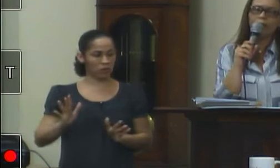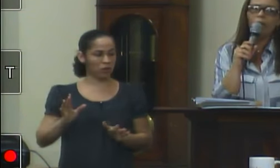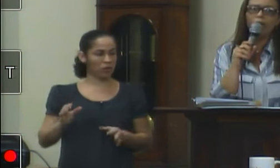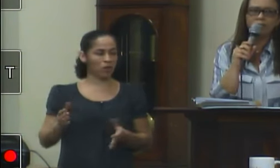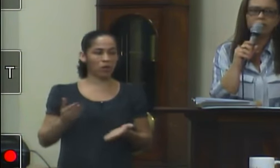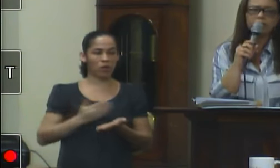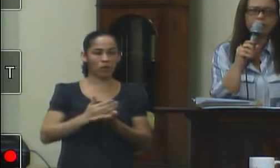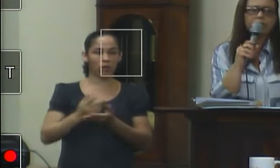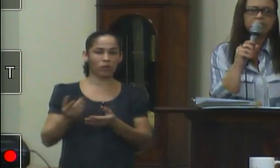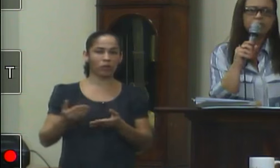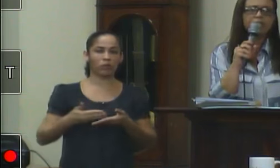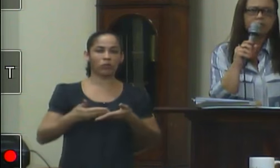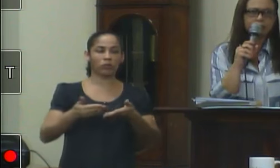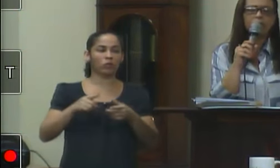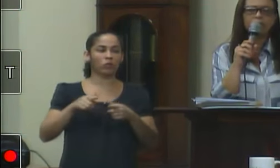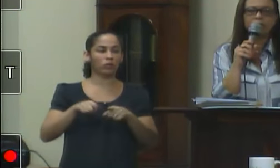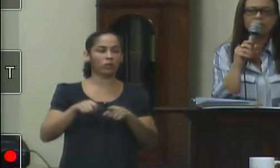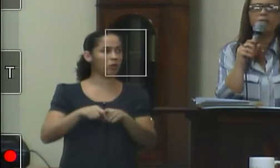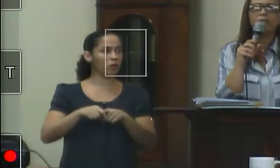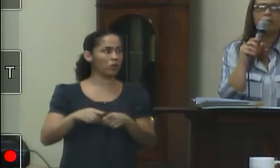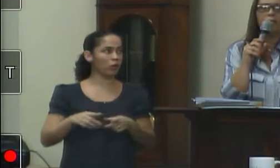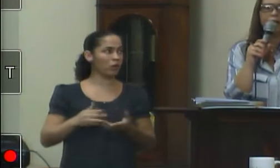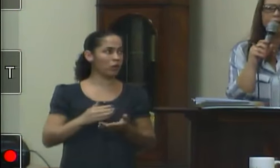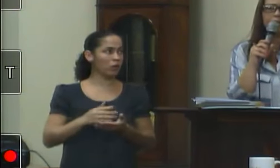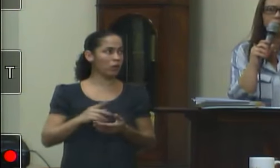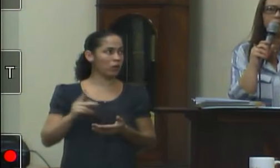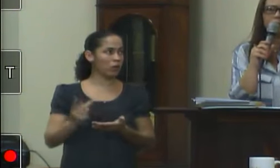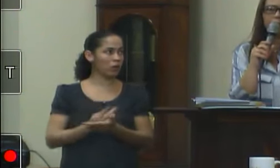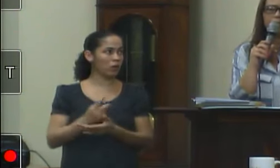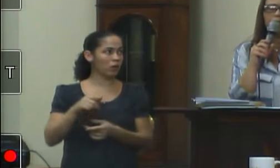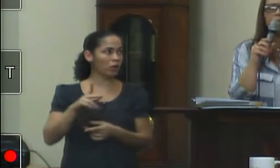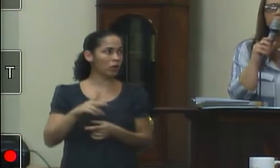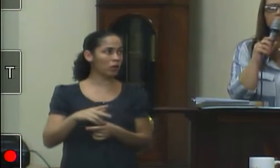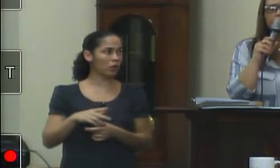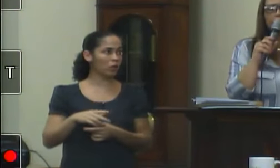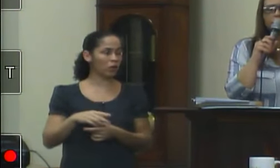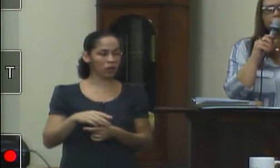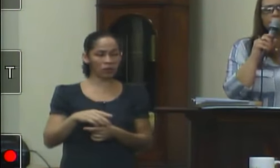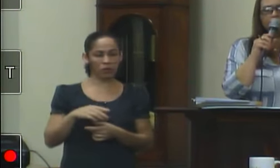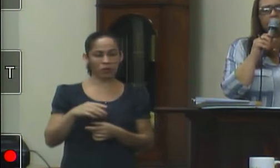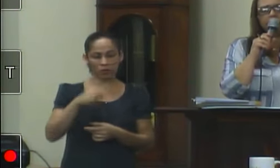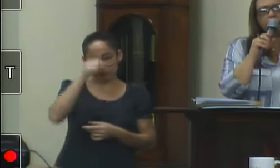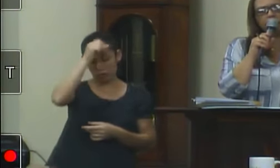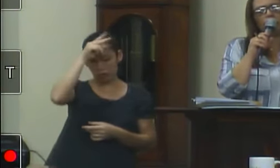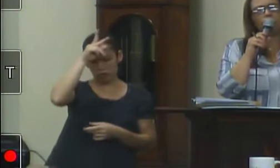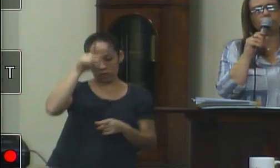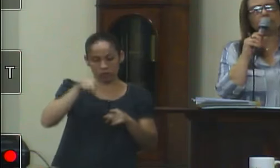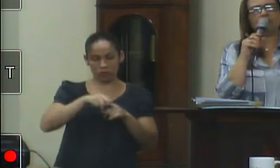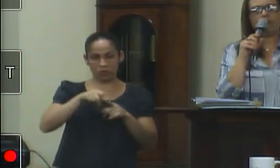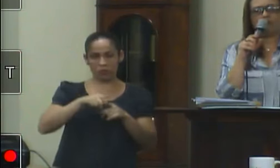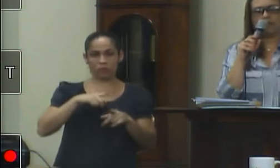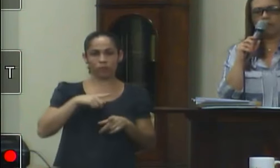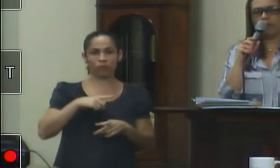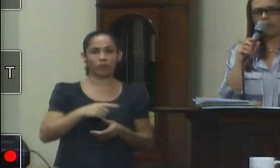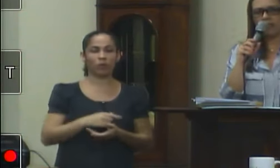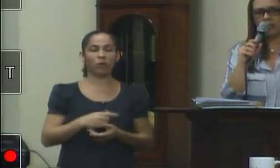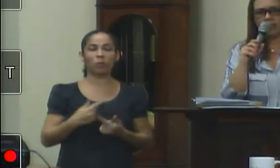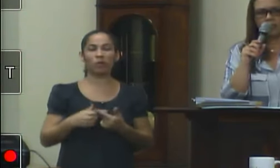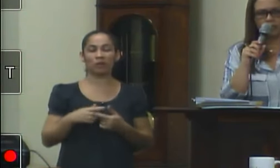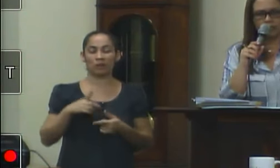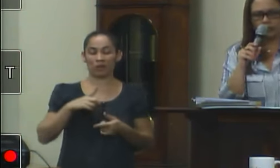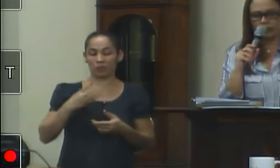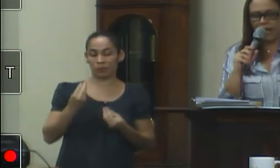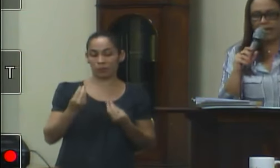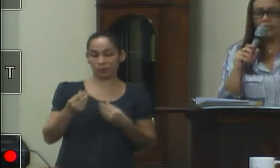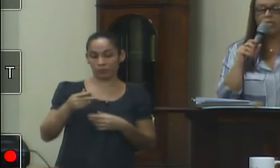fluir melhor dentro da farmácia de mandados, que acontece lá dentro da Secretaria de Saúde. Nós sabemos que muitos pacientes